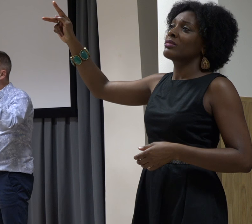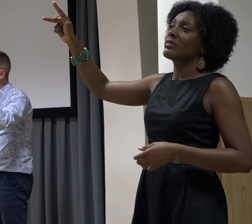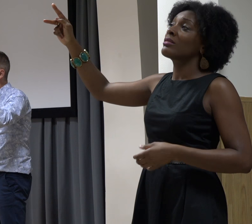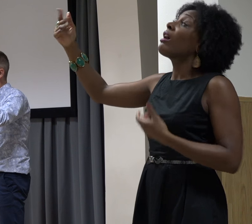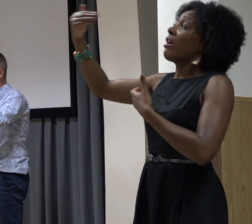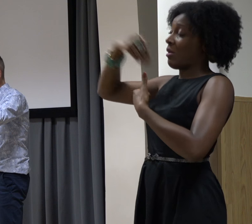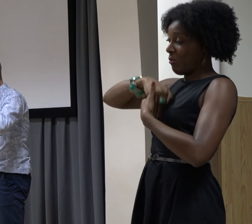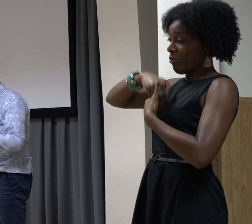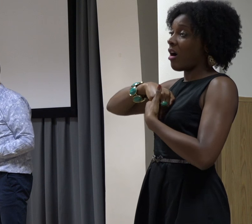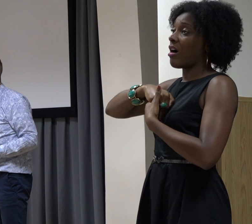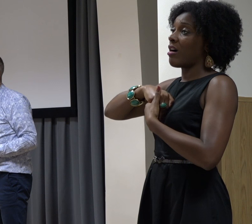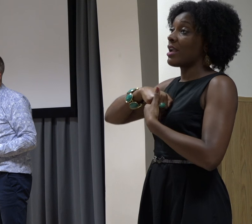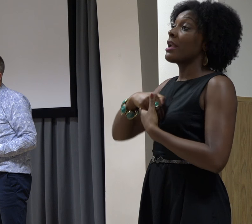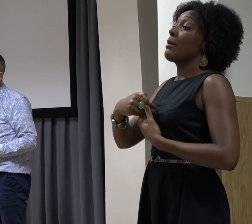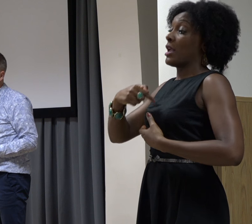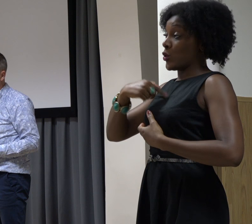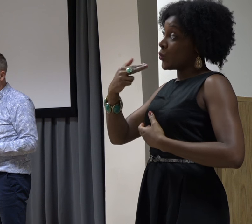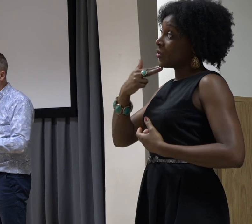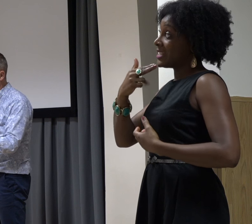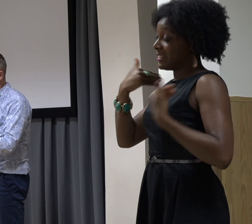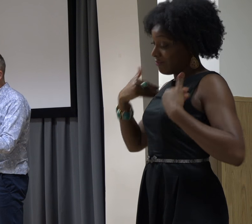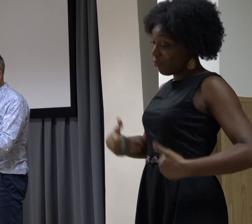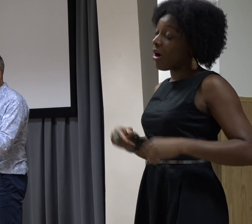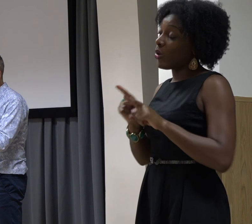en moi et par moi.